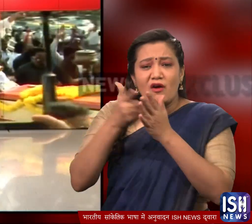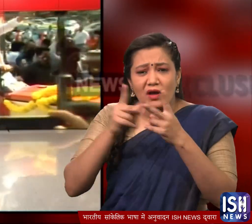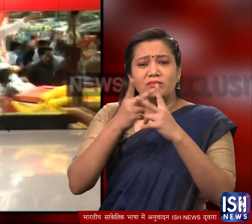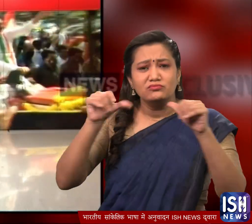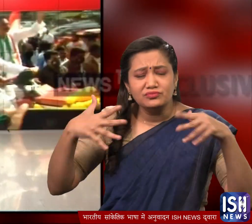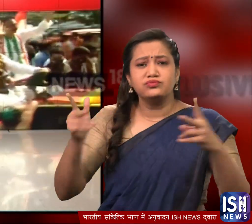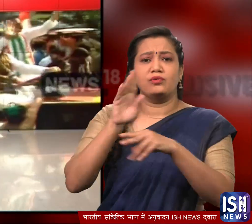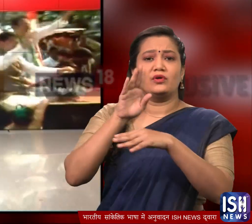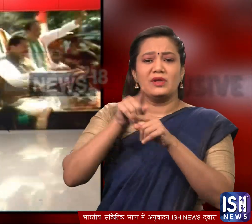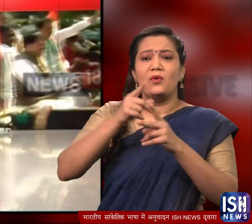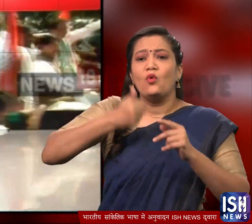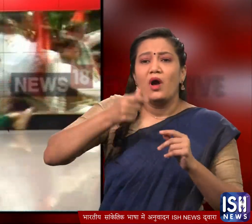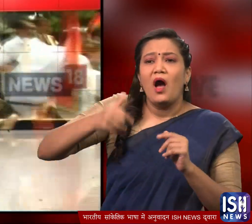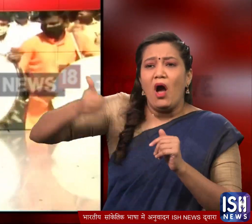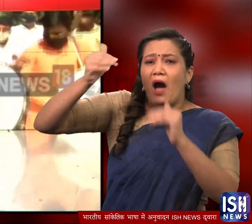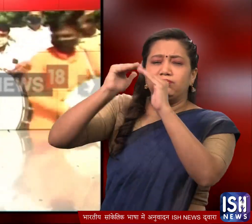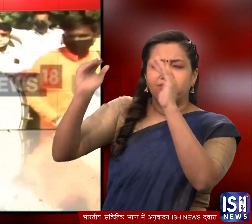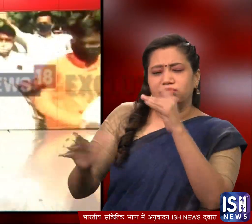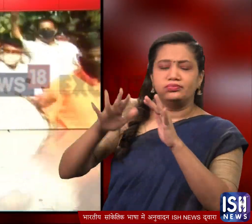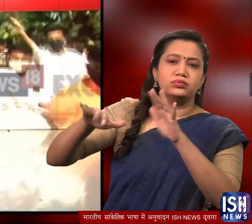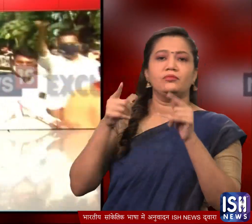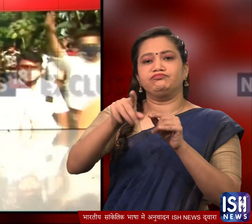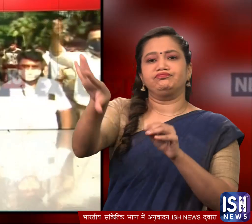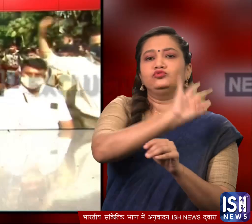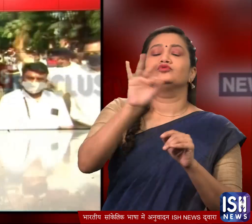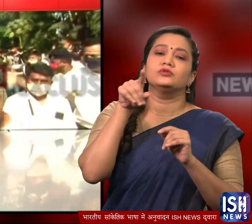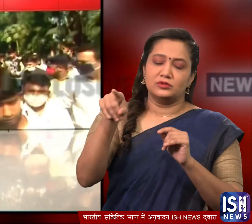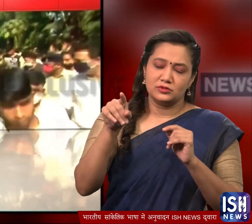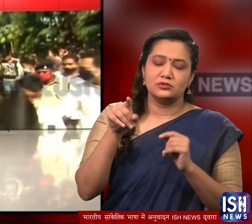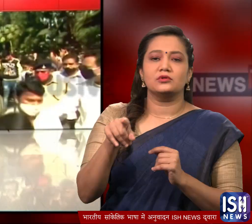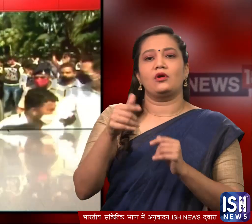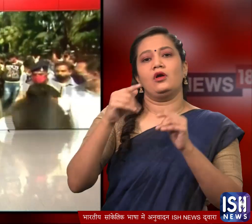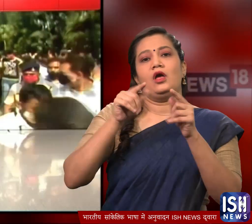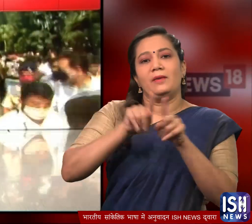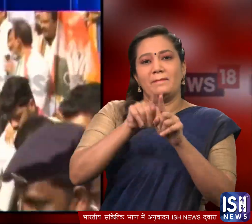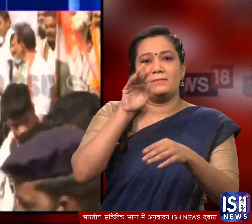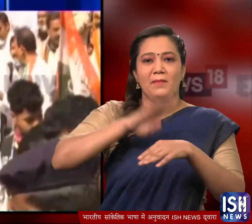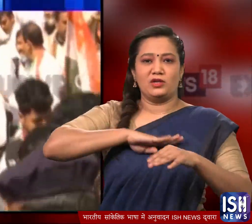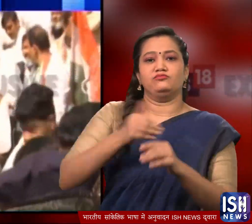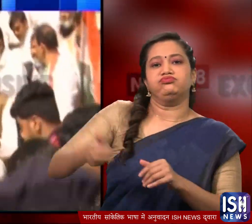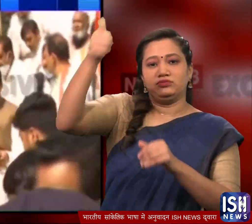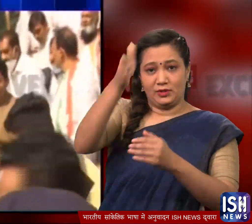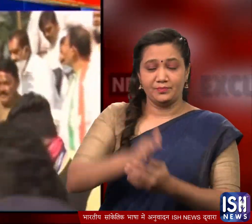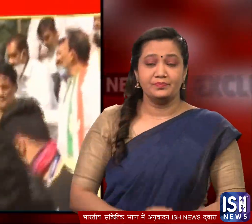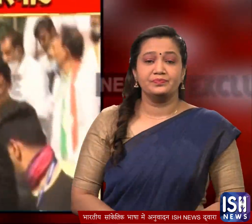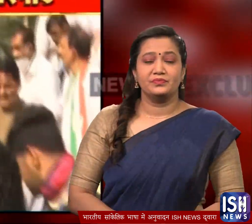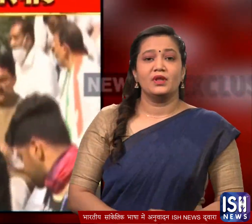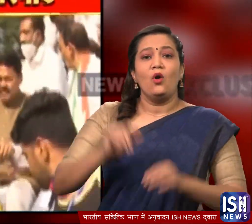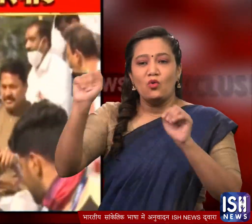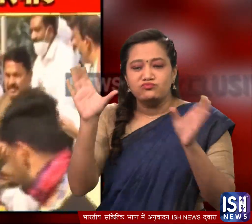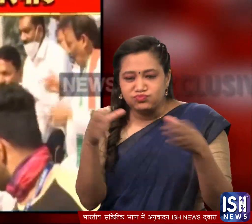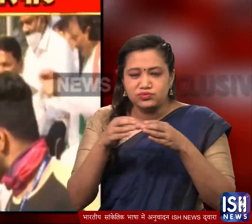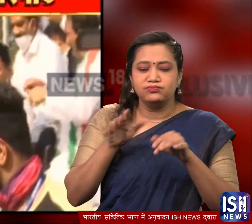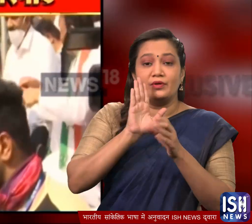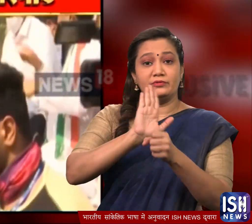नाना पटोले को कई सीनियर नेताओं पर तरजीह देते हुए प्रदेश अध्यक्ष के तौर पर चुना, जिसके बाद वो अपने साथी पदाधिकारियों